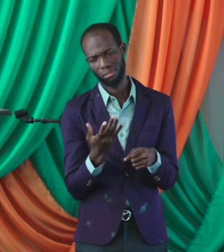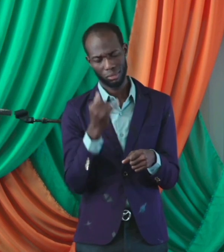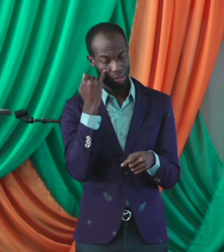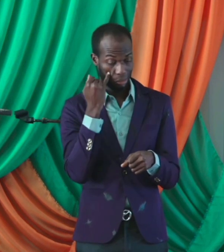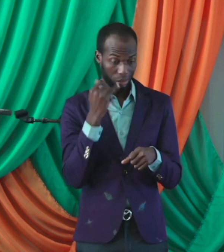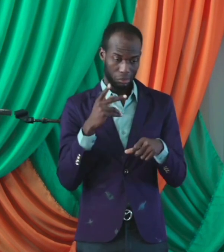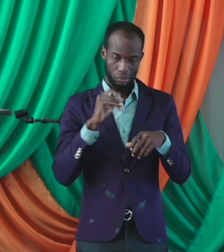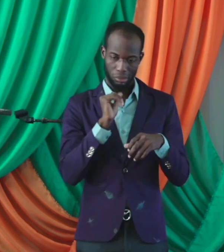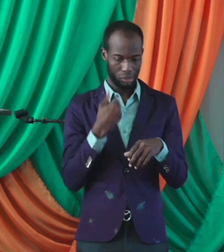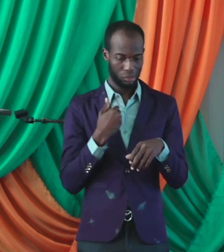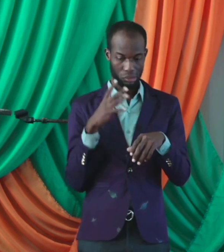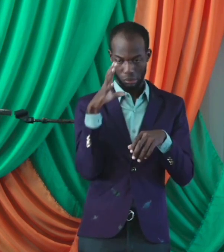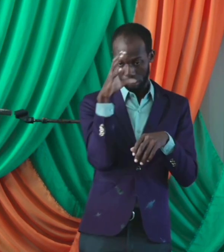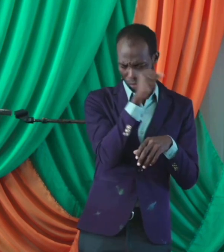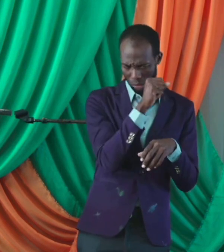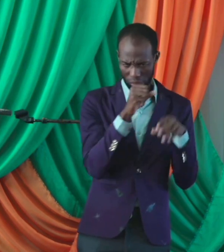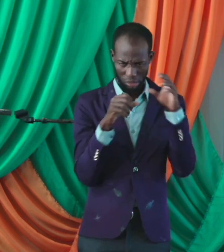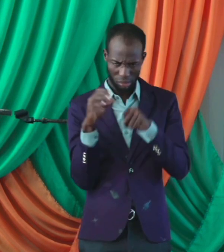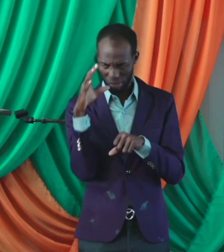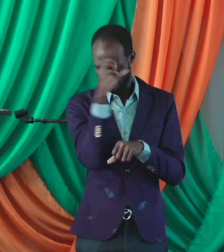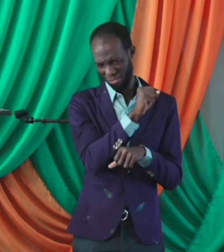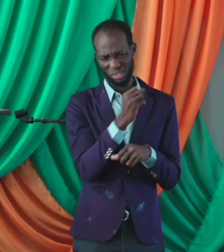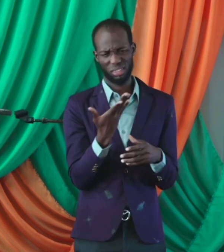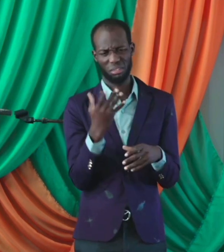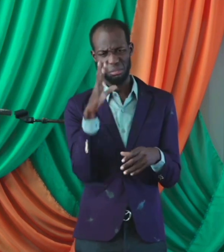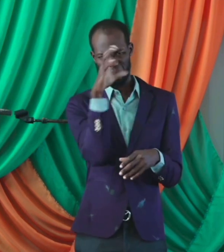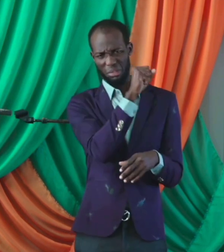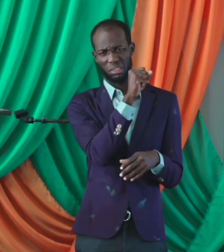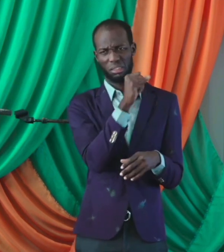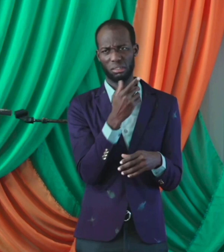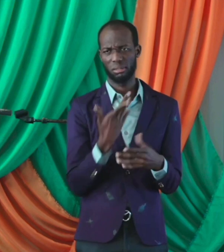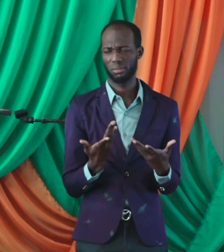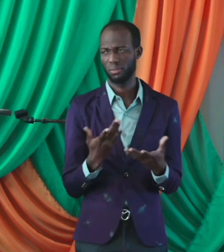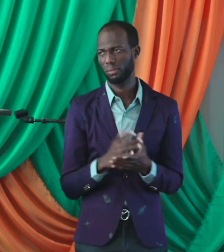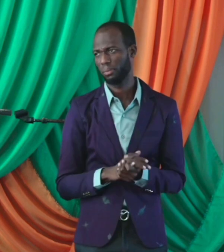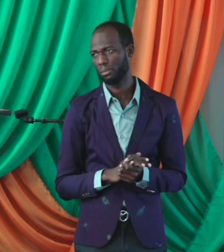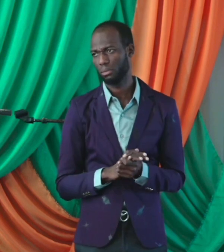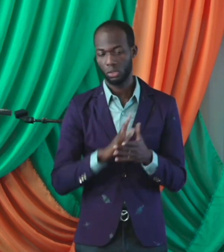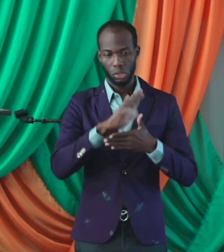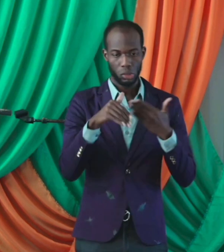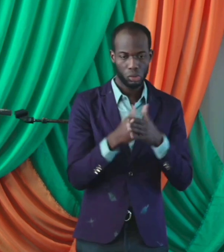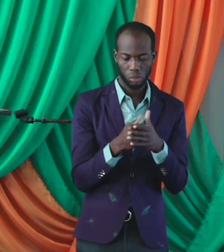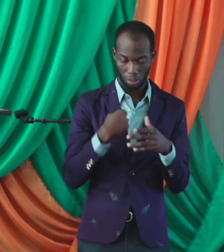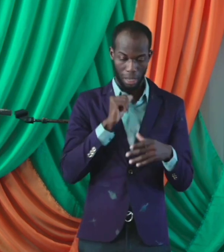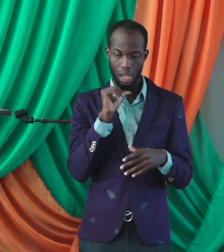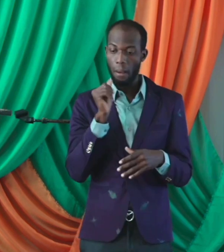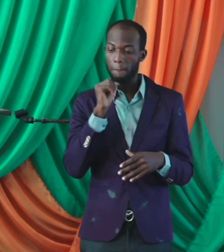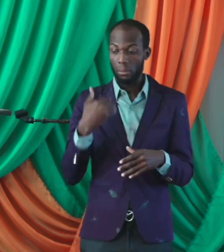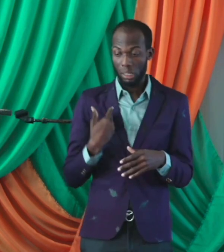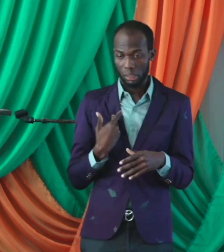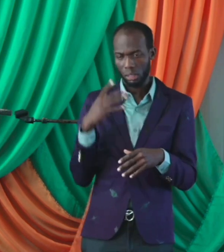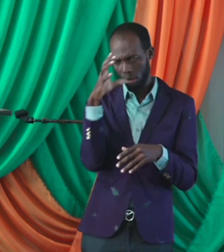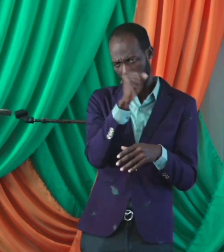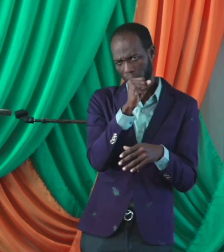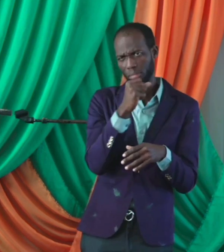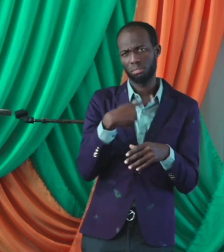Là où manque au bagaille, je ne sais pas si c'est grand-mère de la barre ou non. Et bon côté, c'est sorti de nous. Tout ce qui manque, c'est une compensation